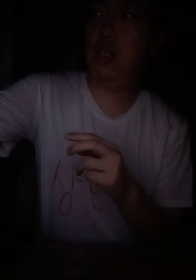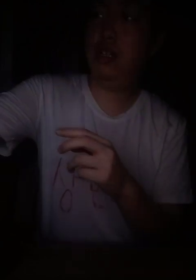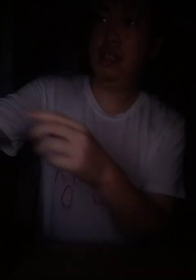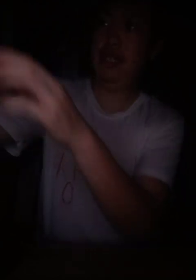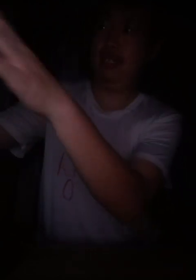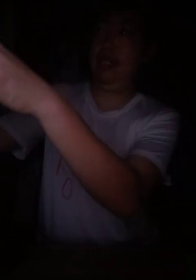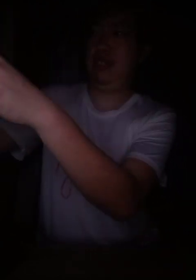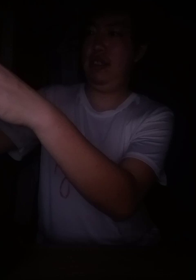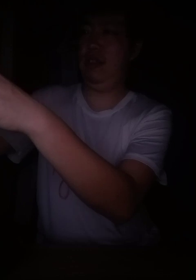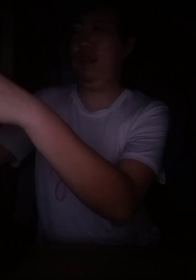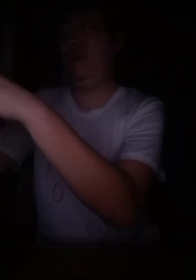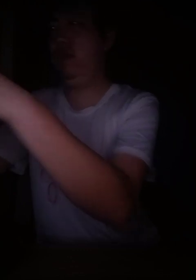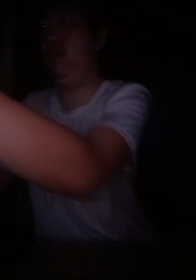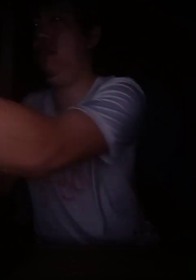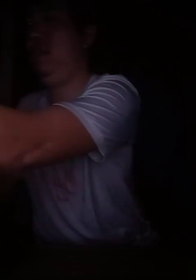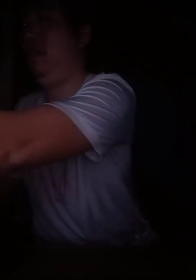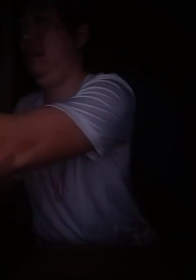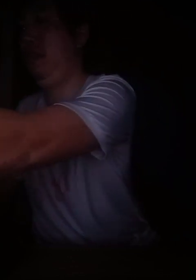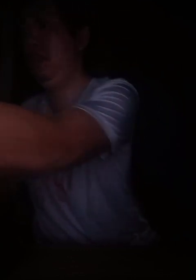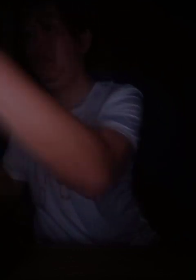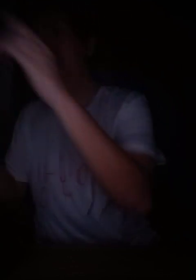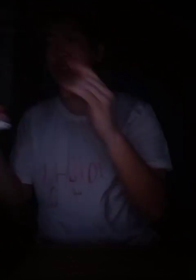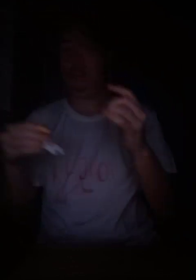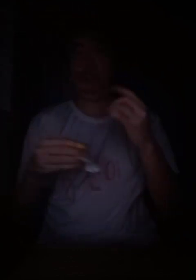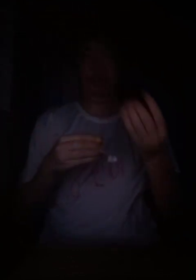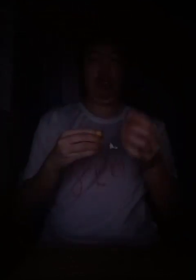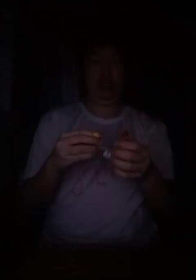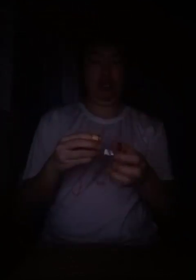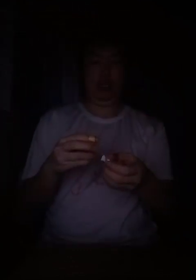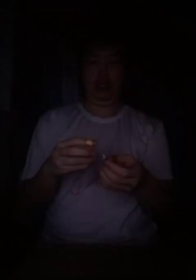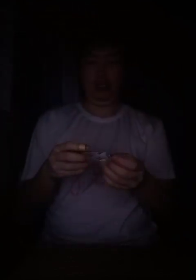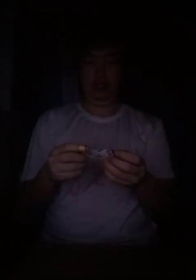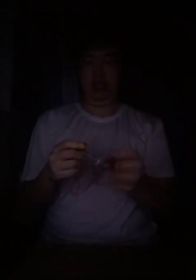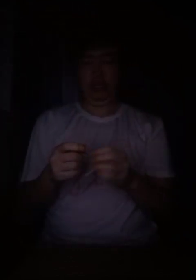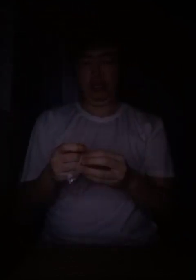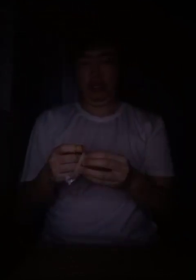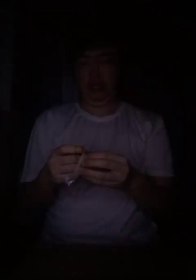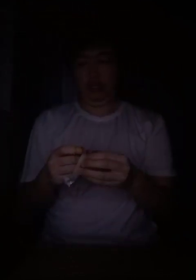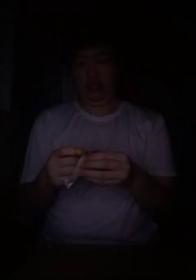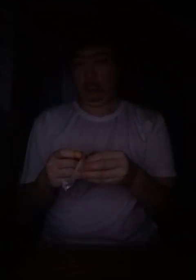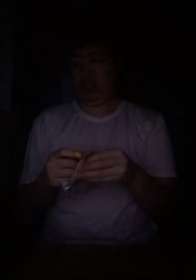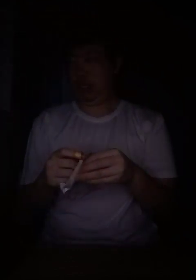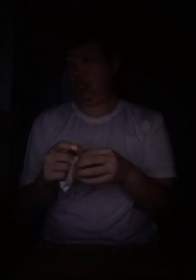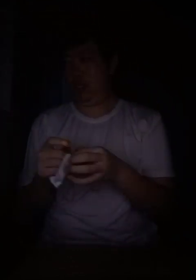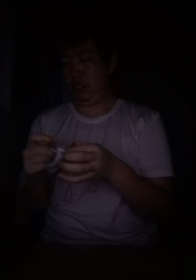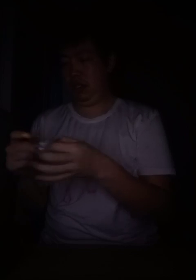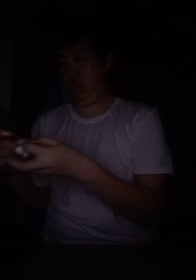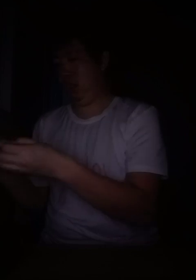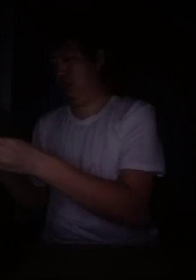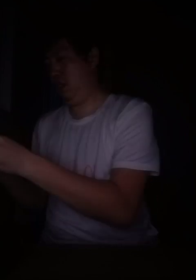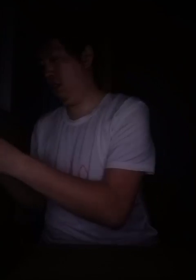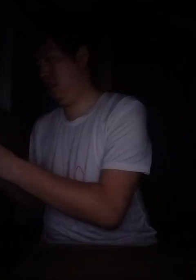침수됐고 산사태도 15건으로 집계됐습니다. 채널A 뉴스 배영진입니다.